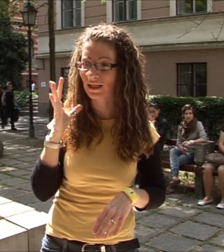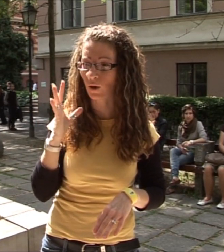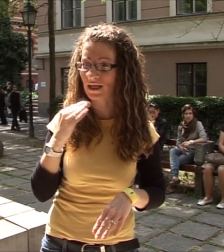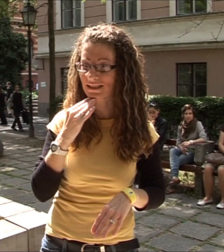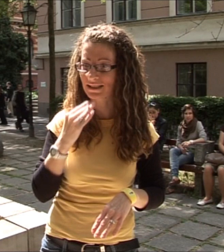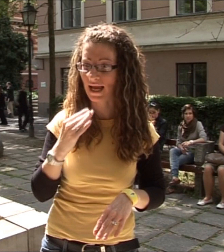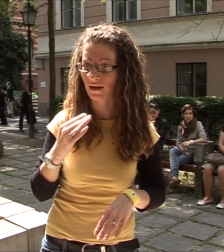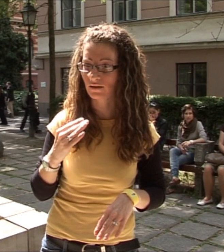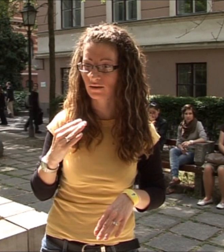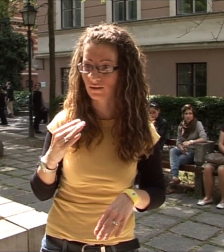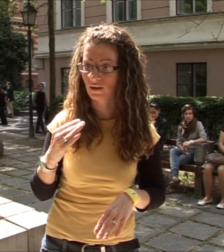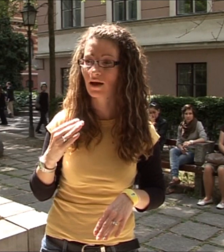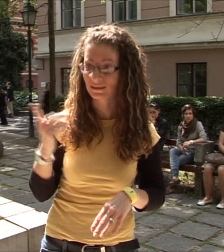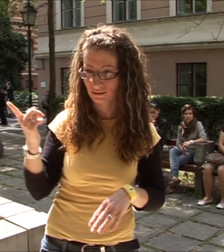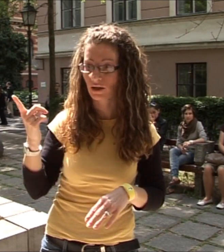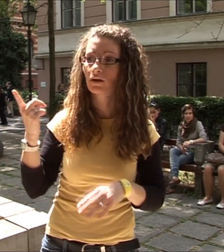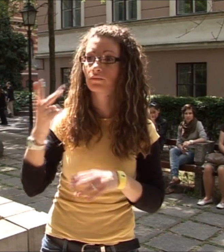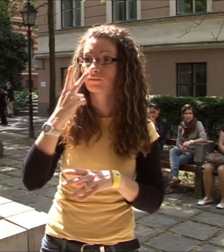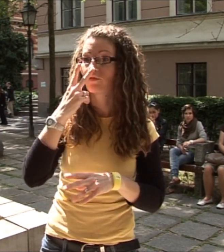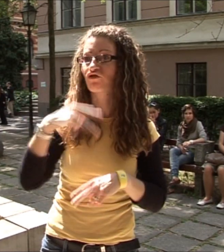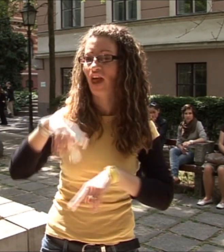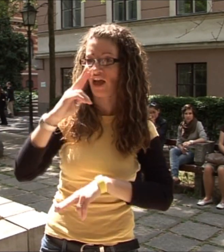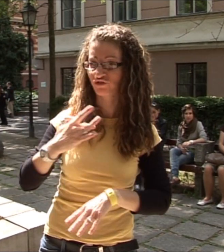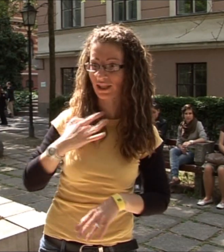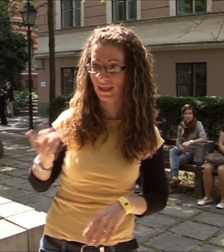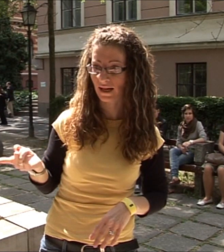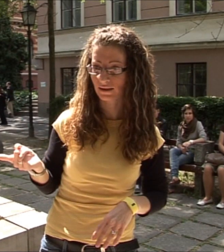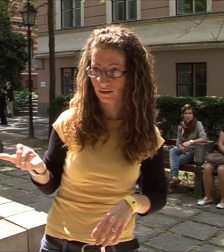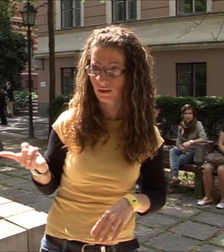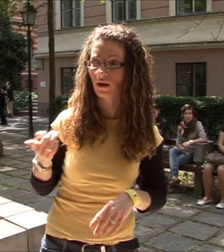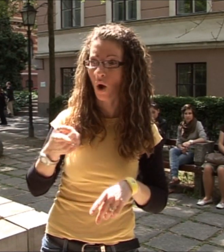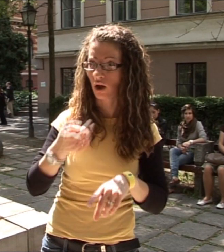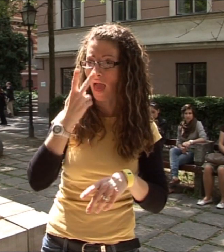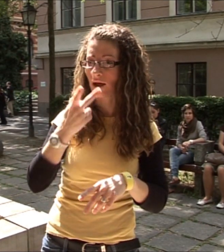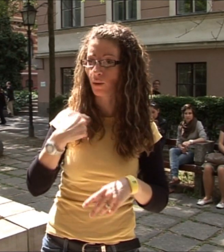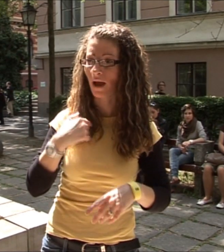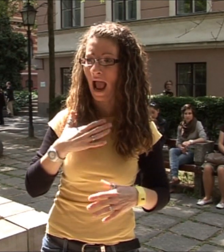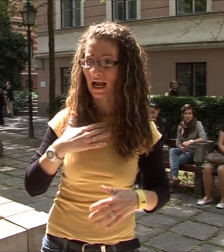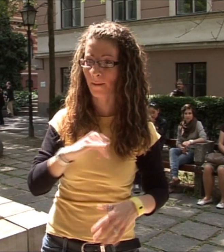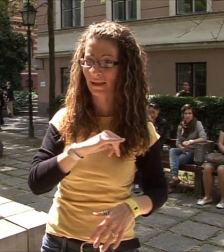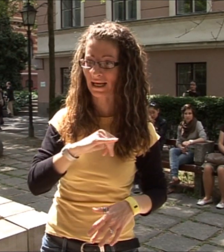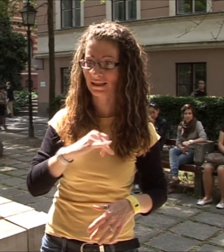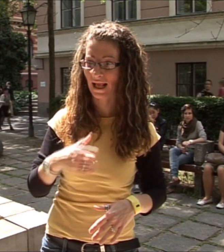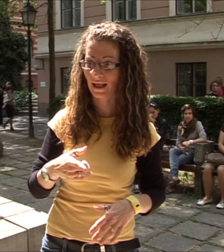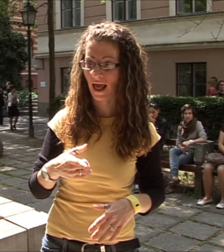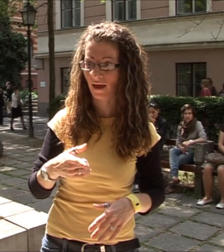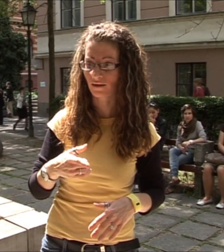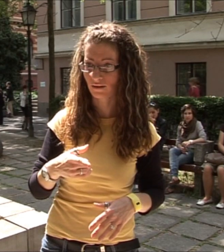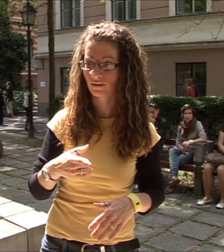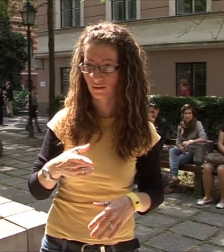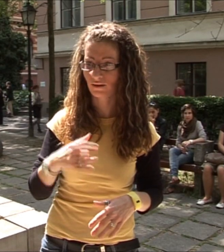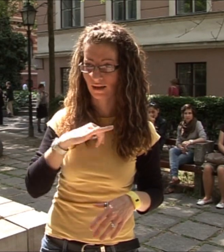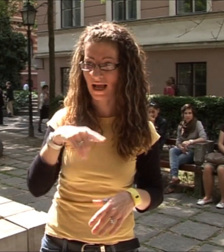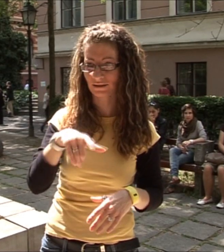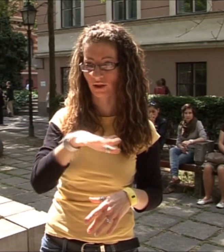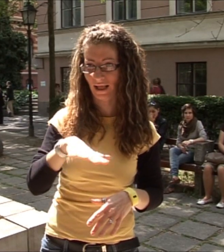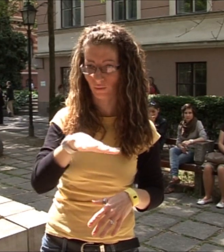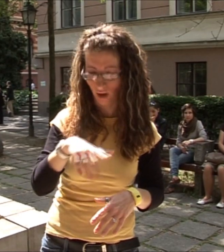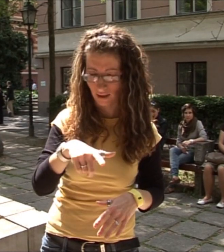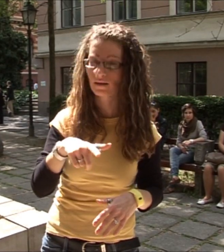y eg bíró eser felfigyelt rám és láttam hogy engem nagyon érdekel ez a té ez